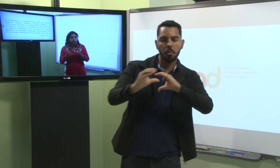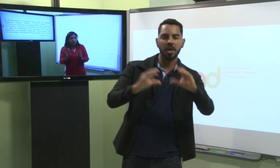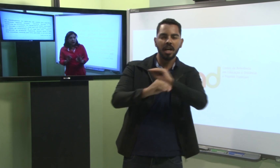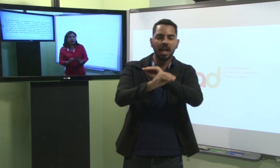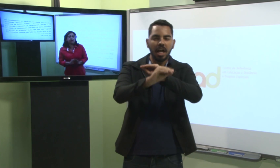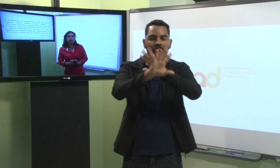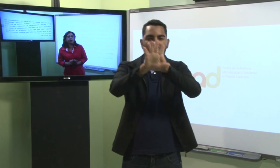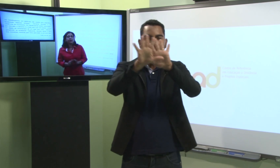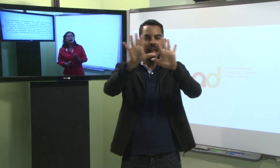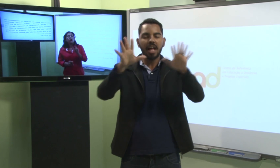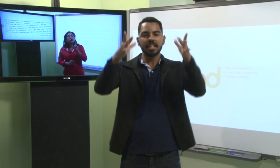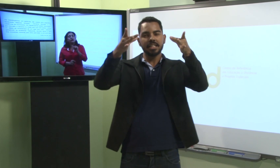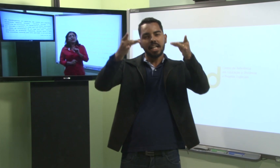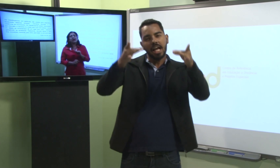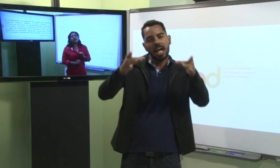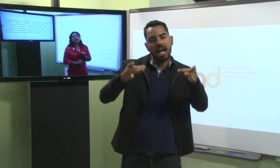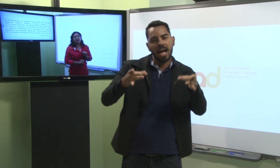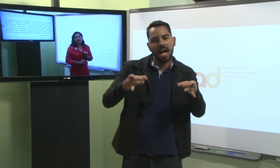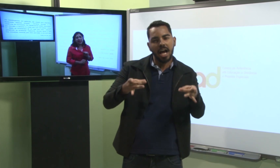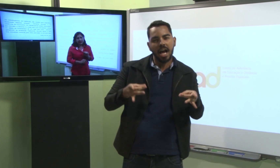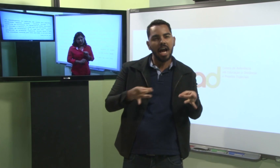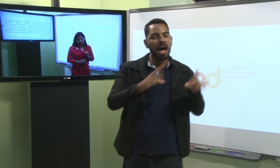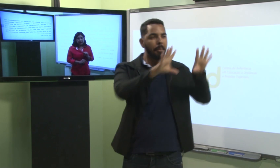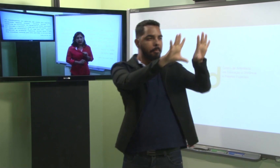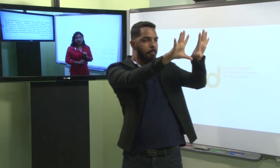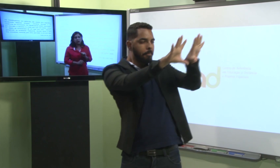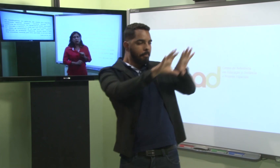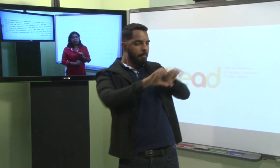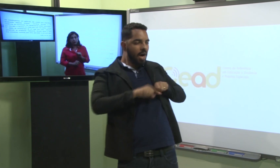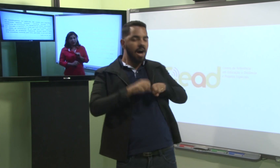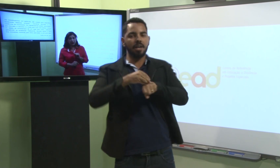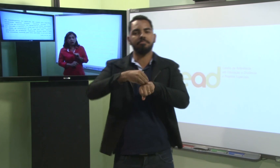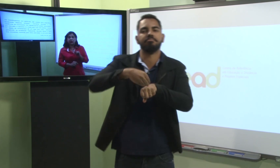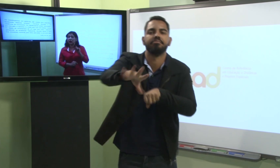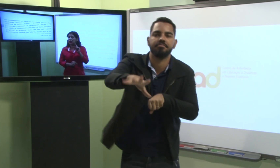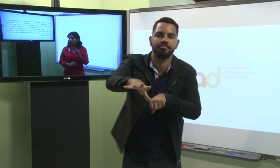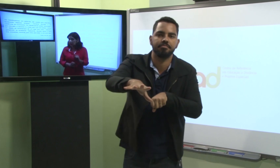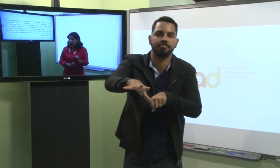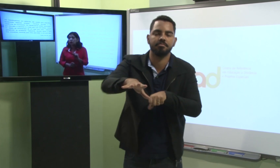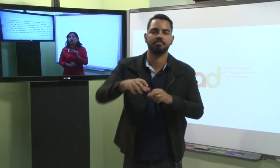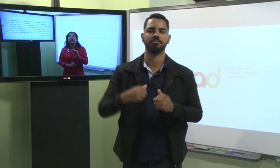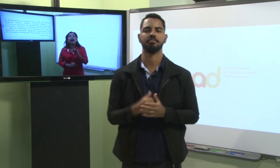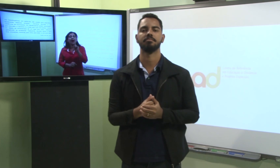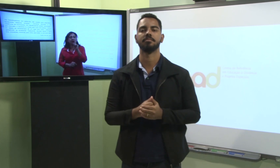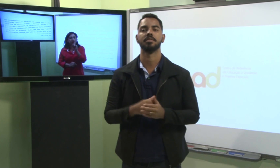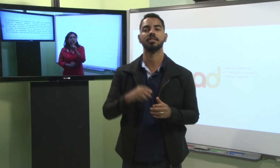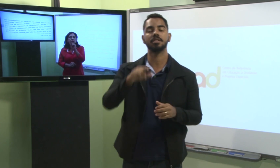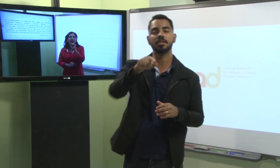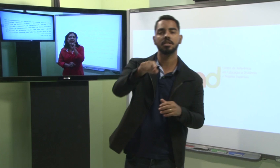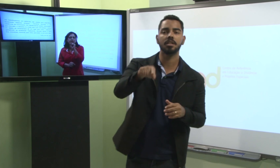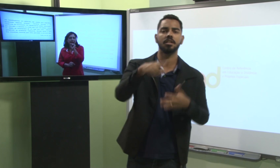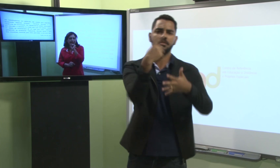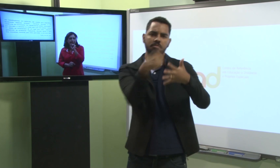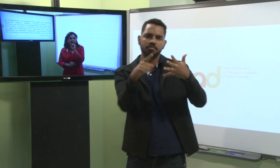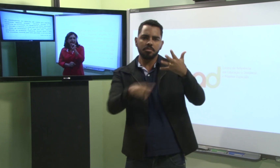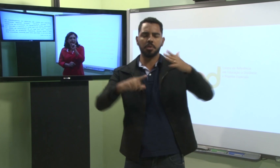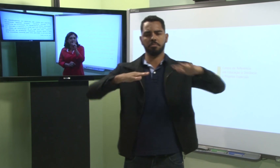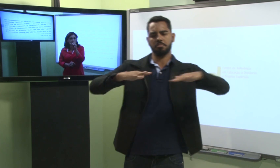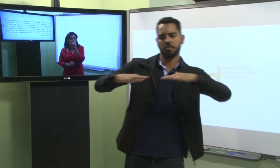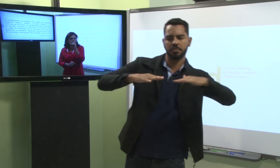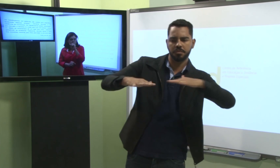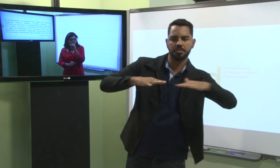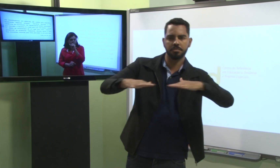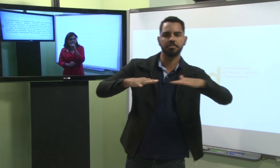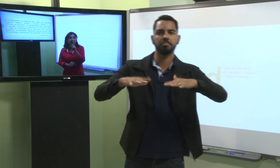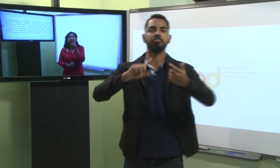detalhes possível. Os traços essenciais desse sistema, com movimentos e ritmos articulados na representação